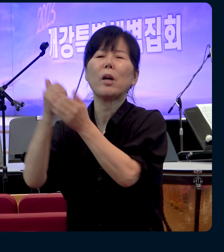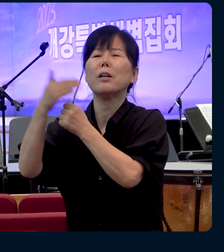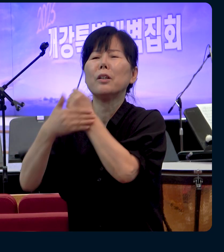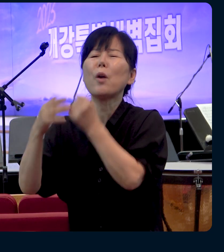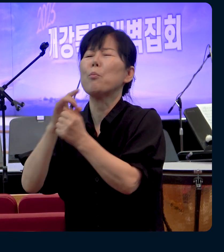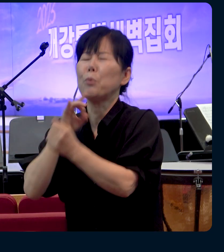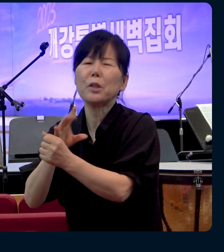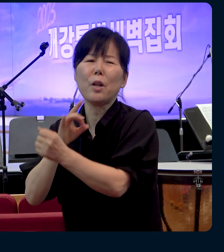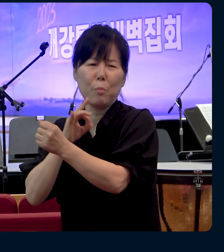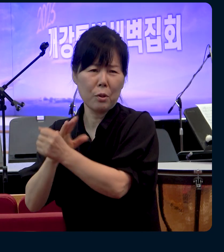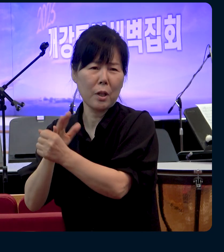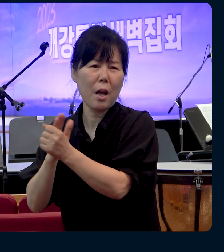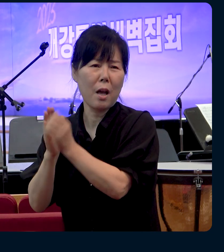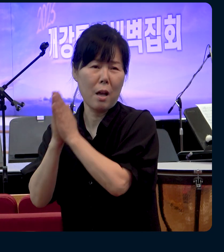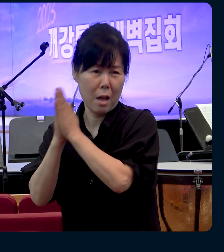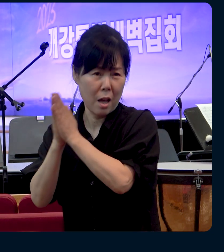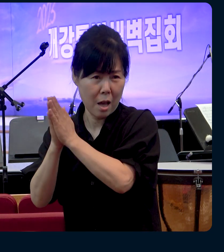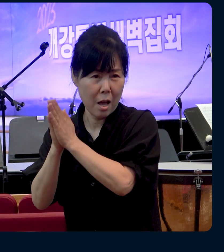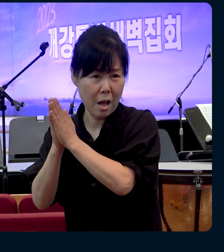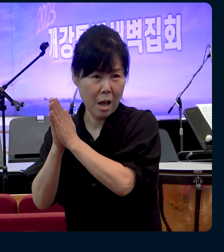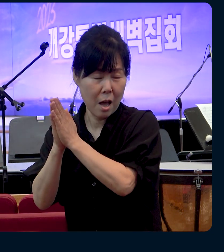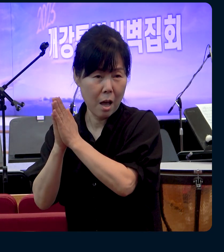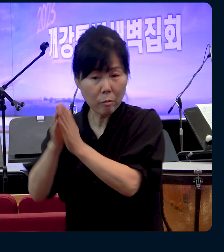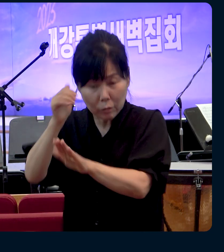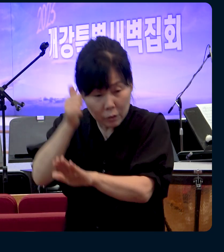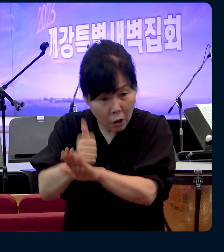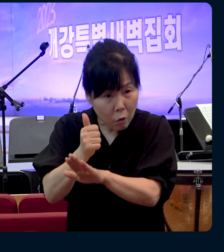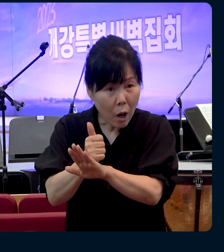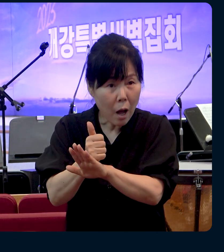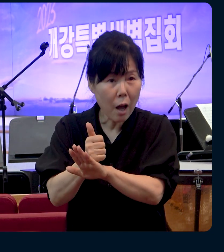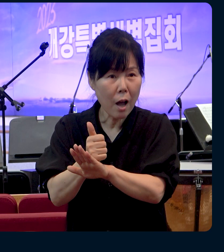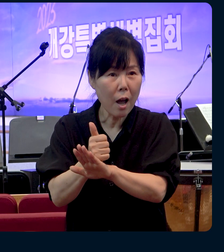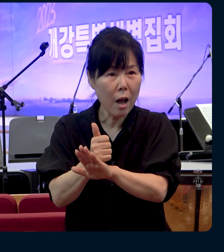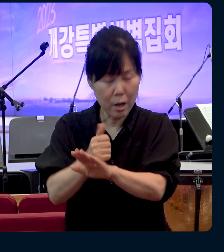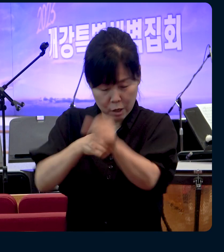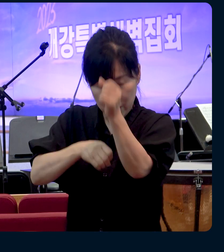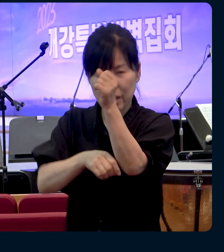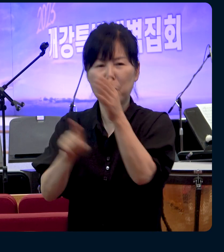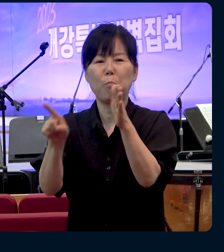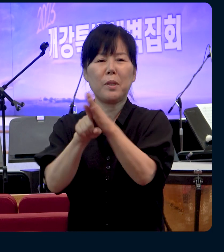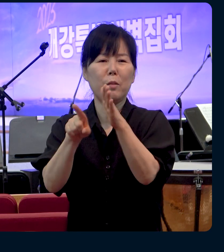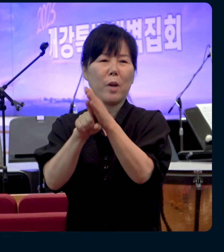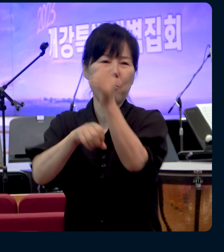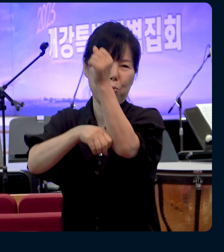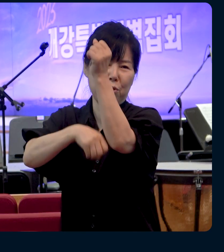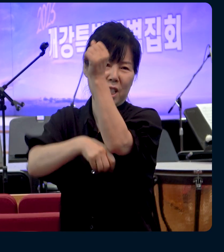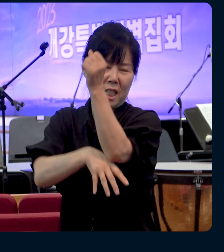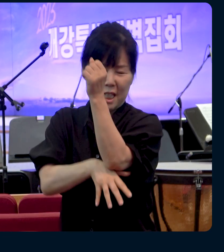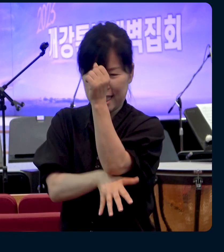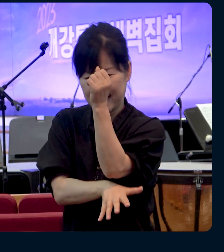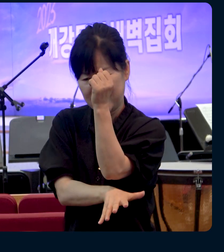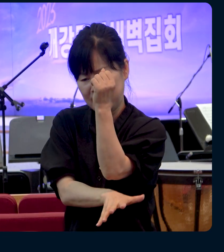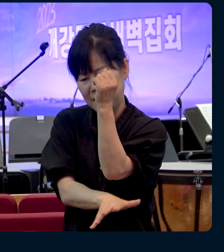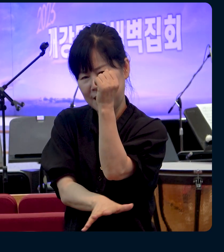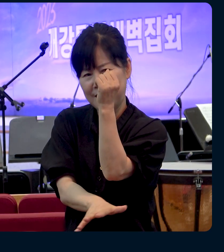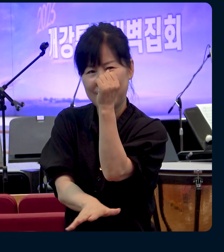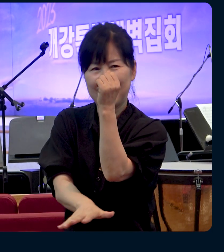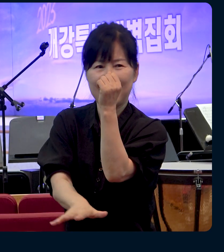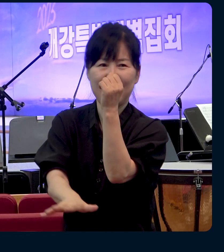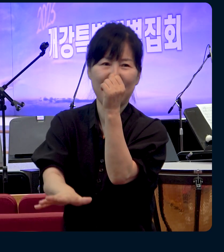없으니까, 그러는 가운데 이 뿌리가 점점 깊어지는 거예요.